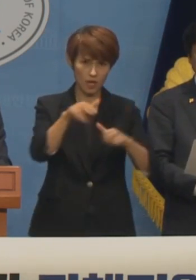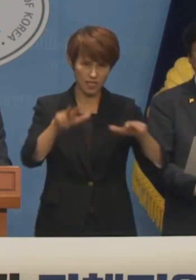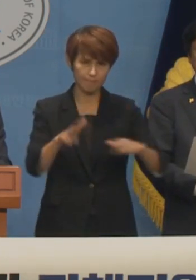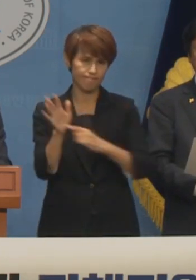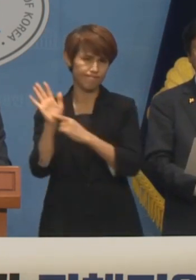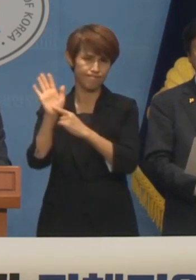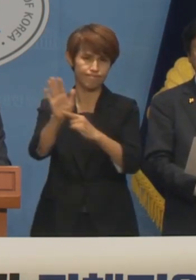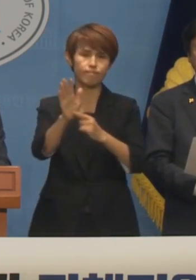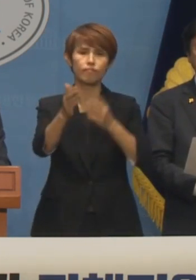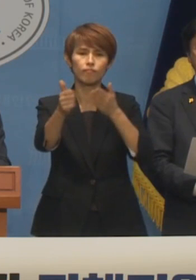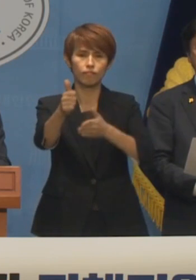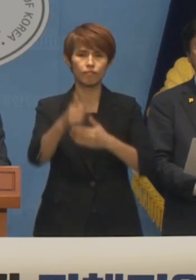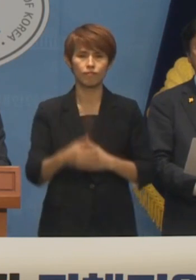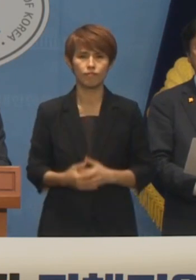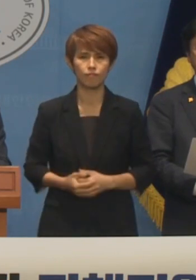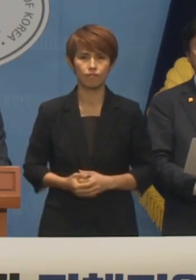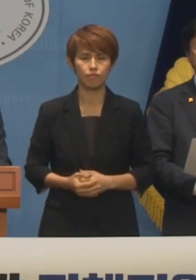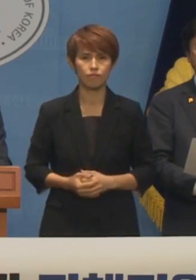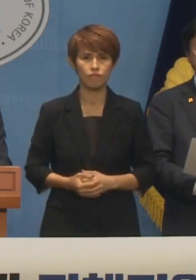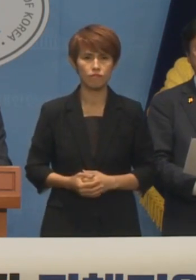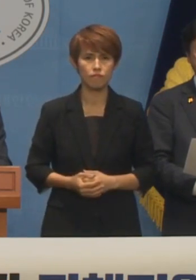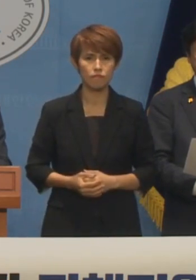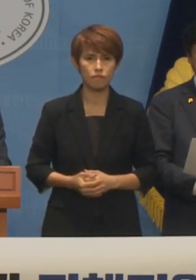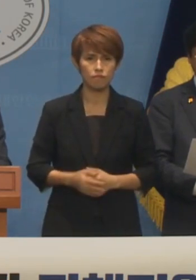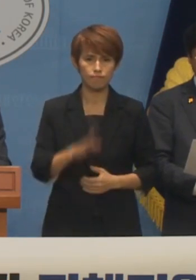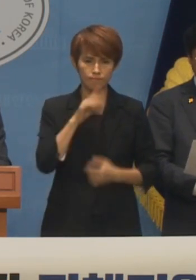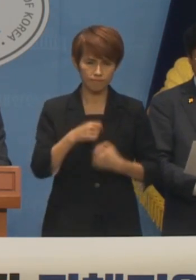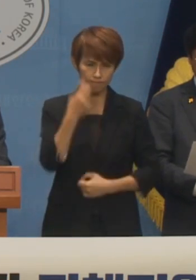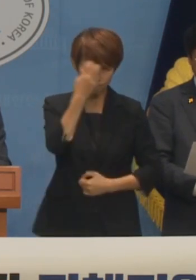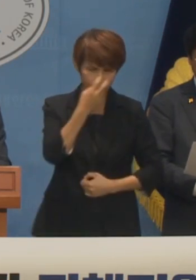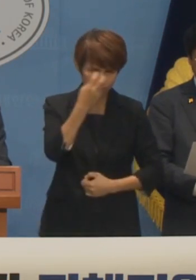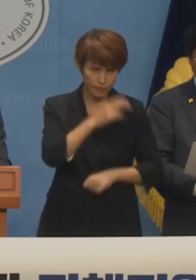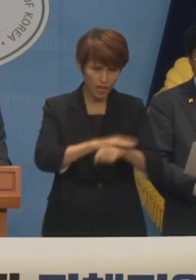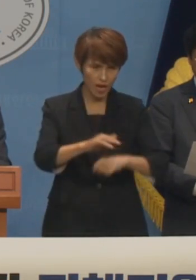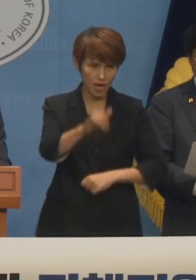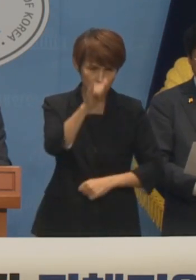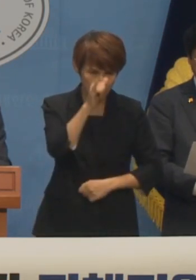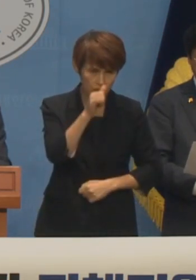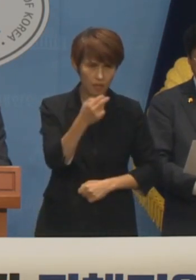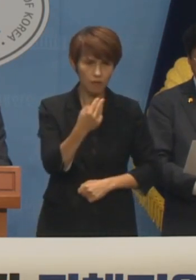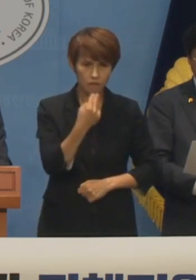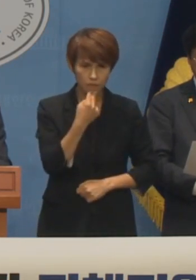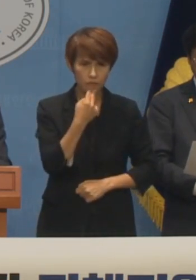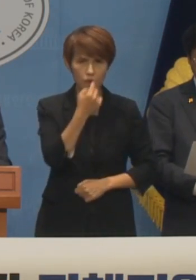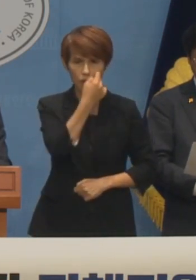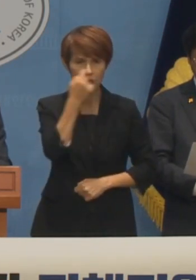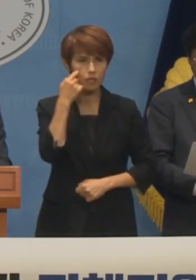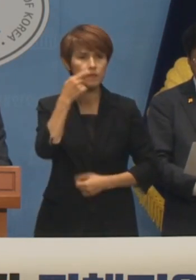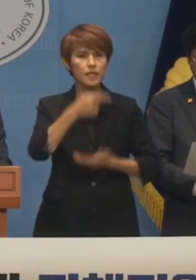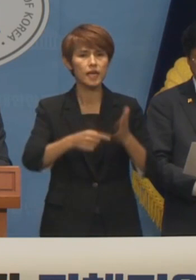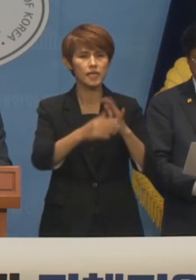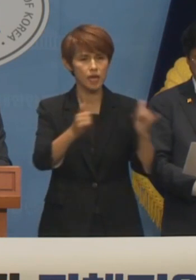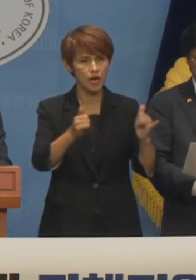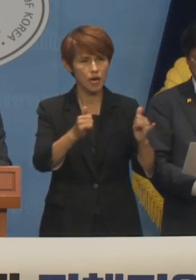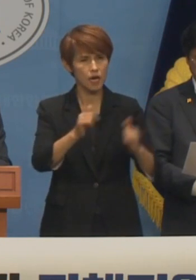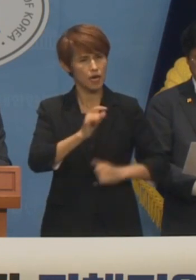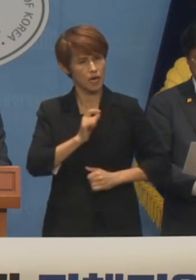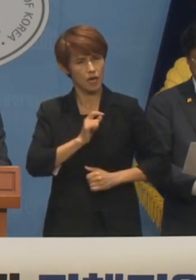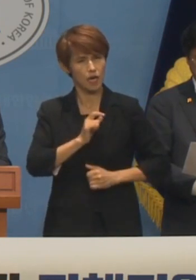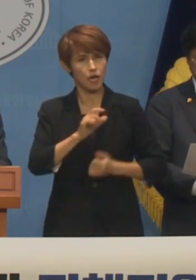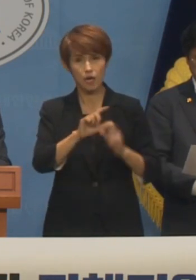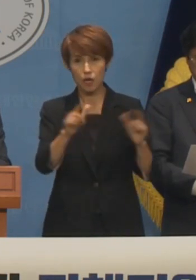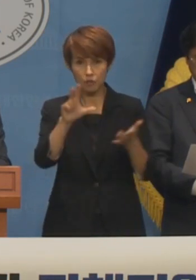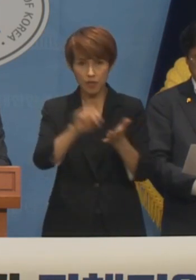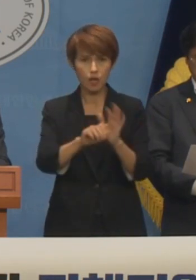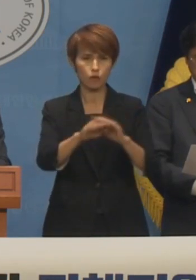브리핑을 실시하여 과연 진상규명이 제대로 되고 있는지에 대한 피해자들의 의구심을 해소해야